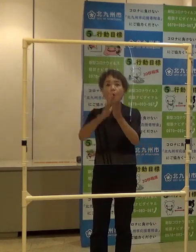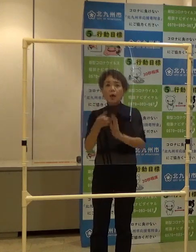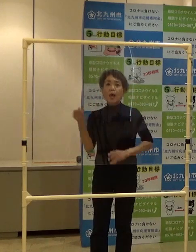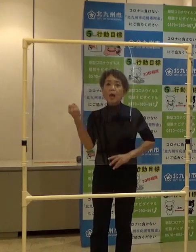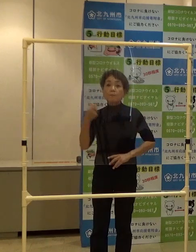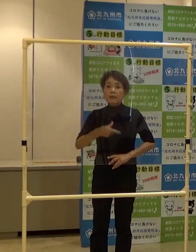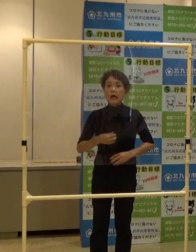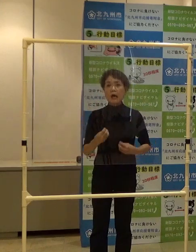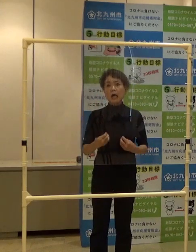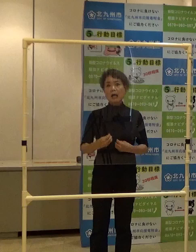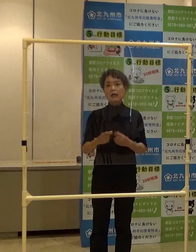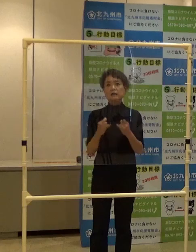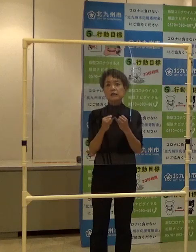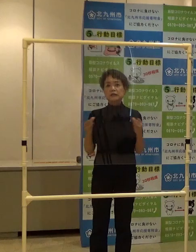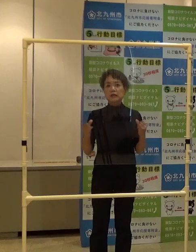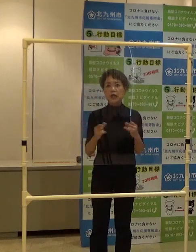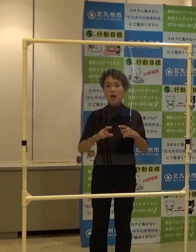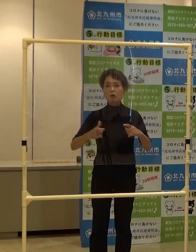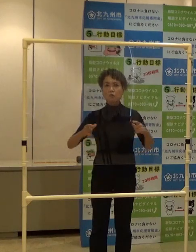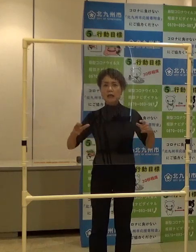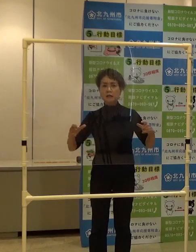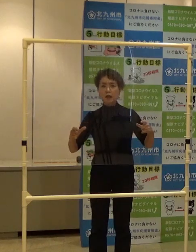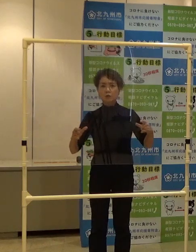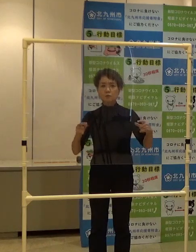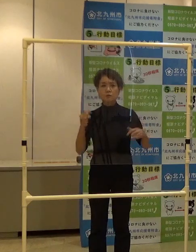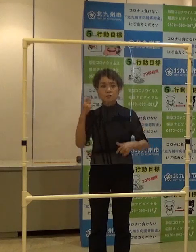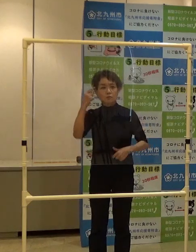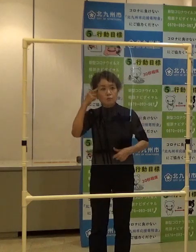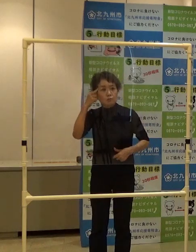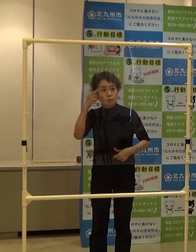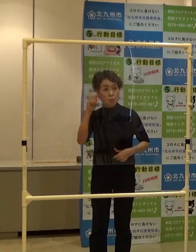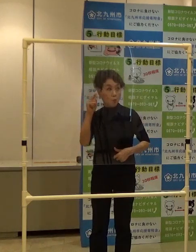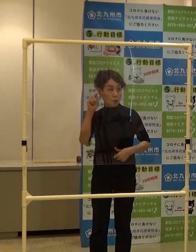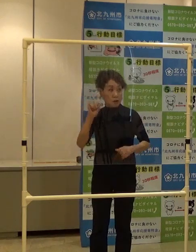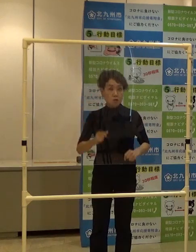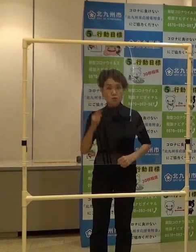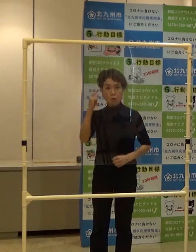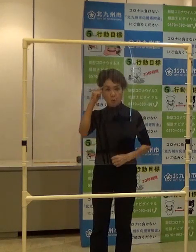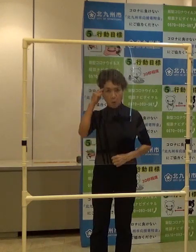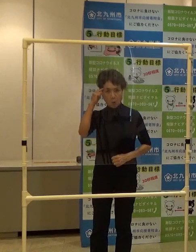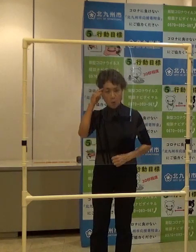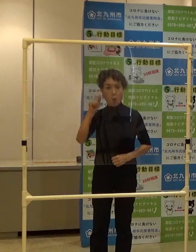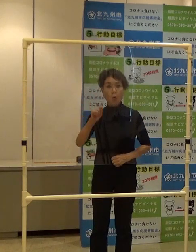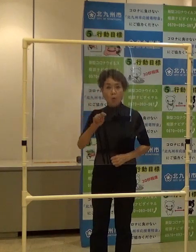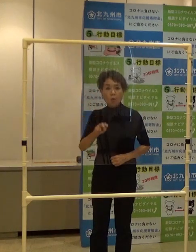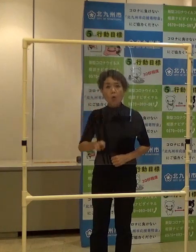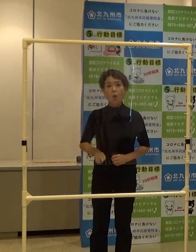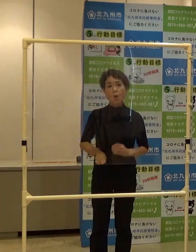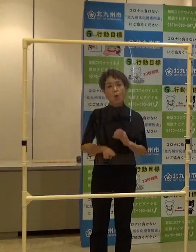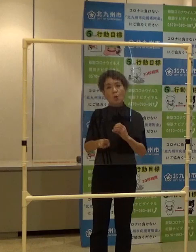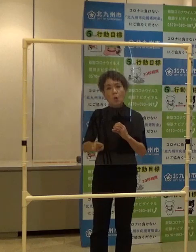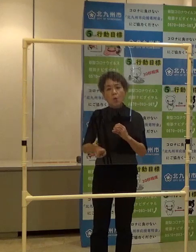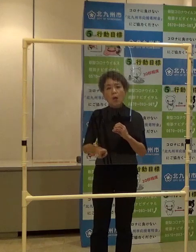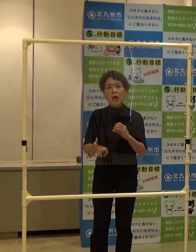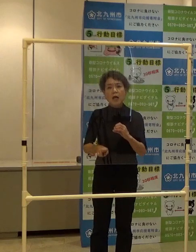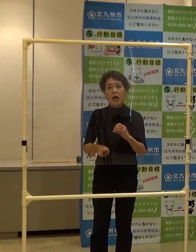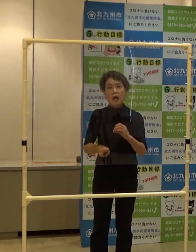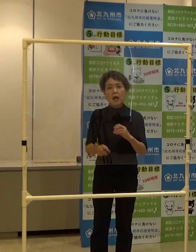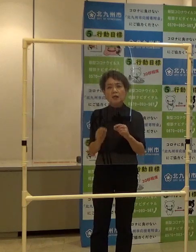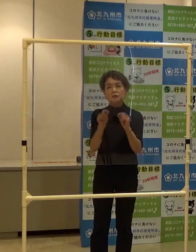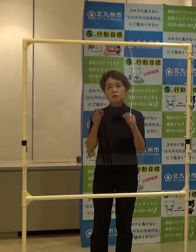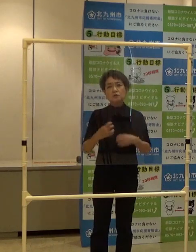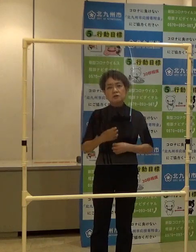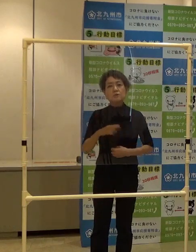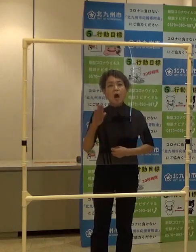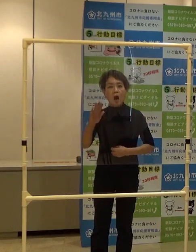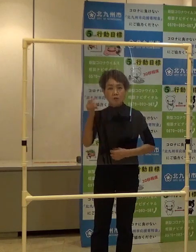ているんではないかというような思いの方もいらっしゃると思いますので、コロナについても心配をされる向きはひょっとしたらあるのかも